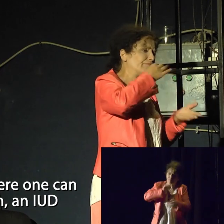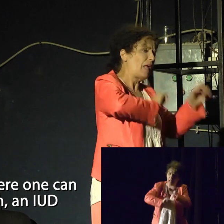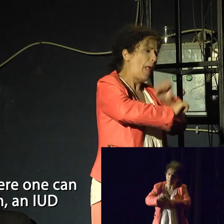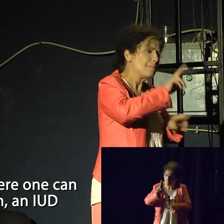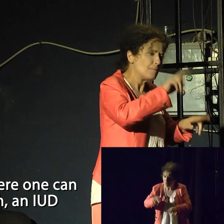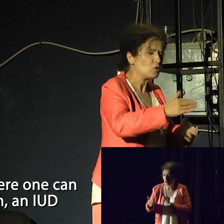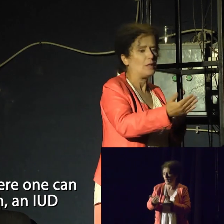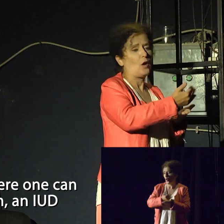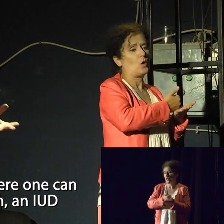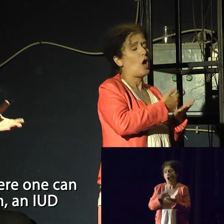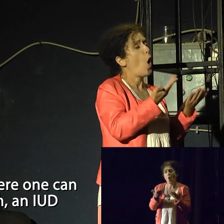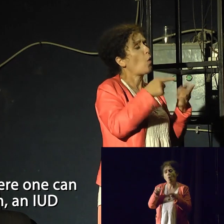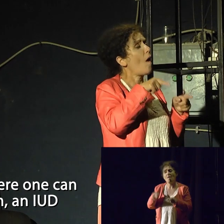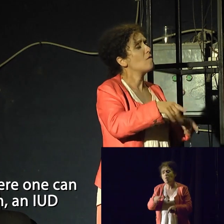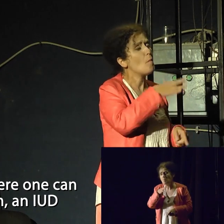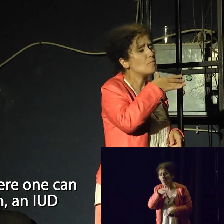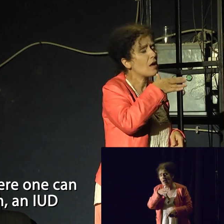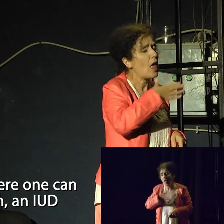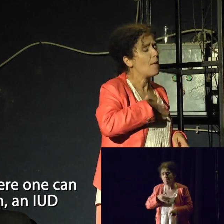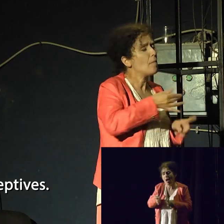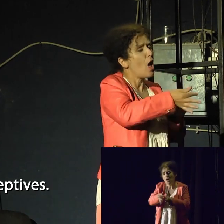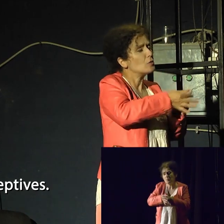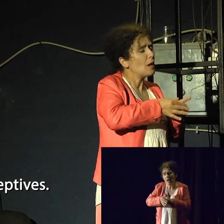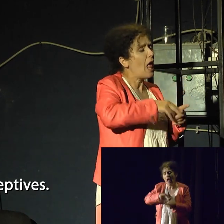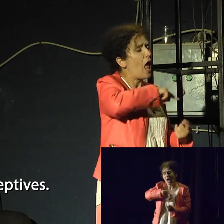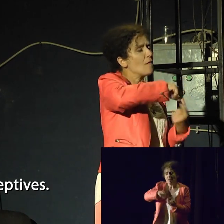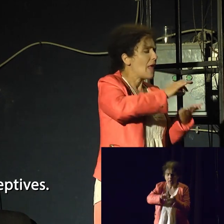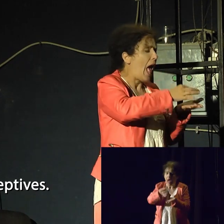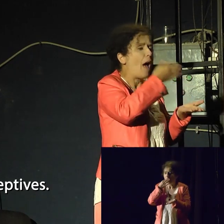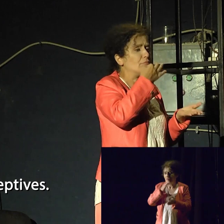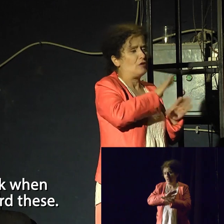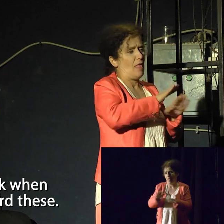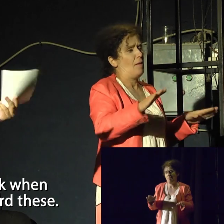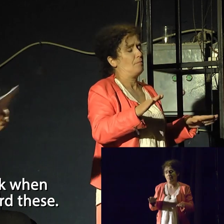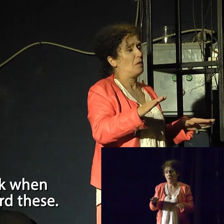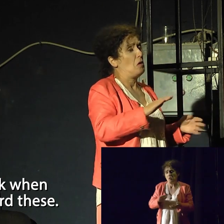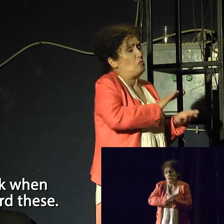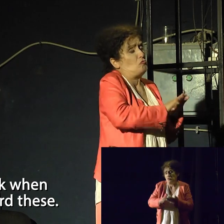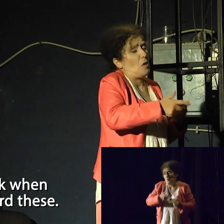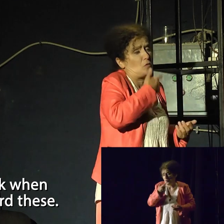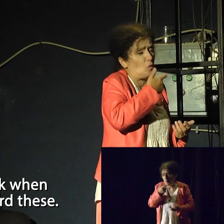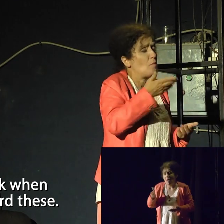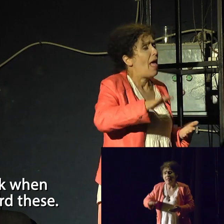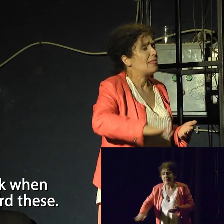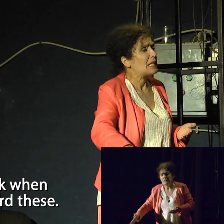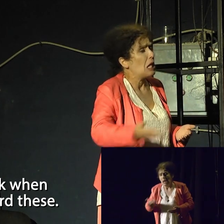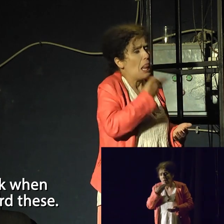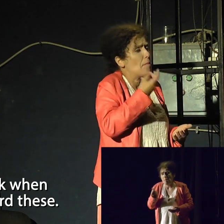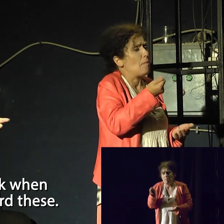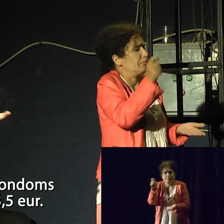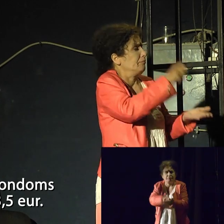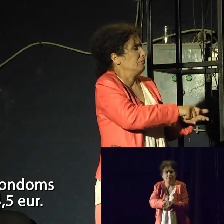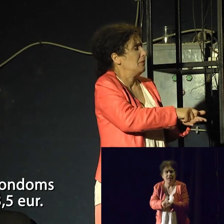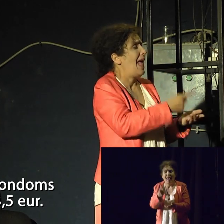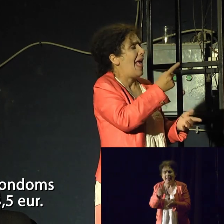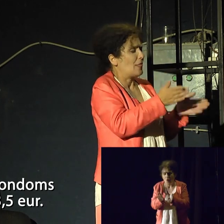ги користат, кога во Македонија имаме само кондом, спирала и орална контрацепција. А џабе зборуваме и за нив кога децата немаат пари да ги купат.